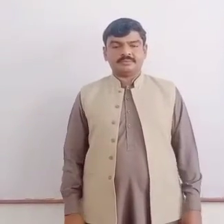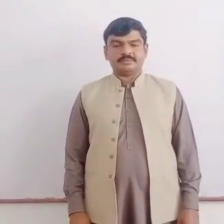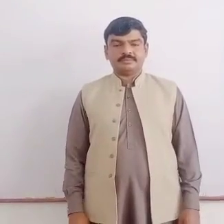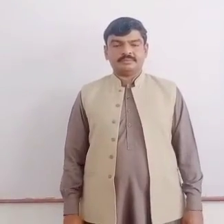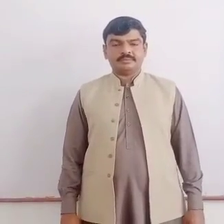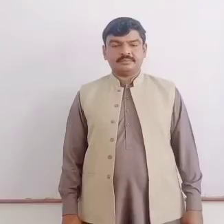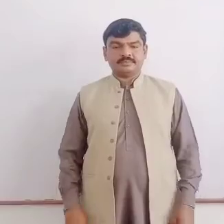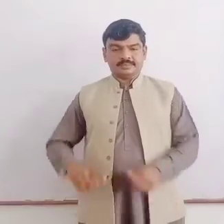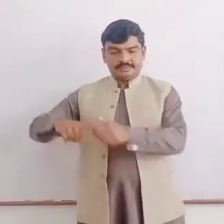रहबर,